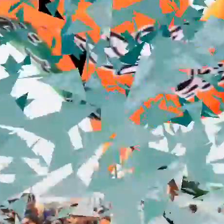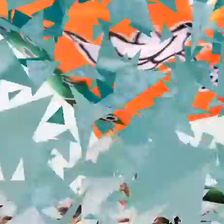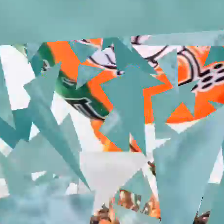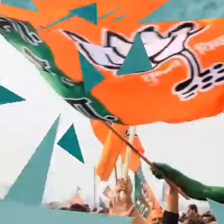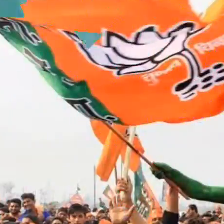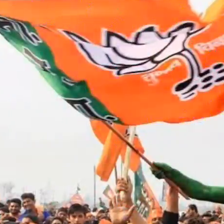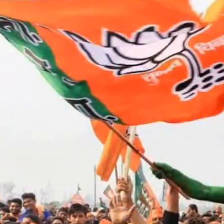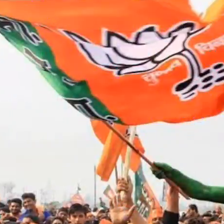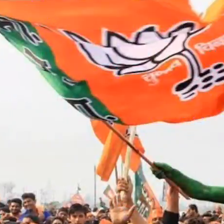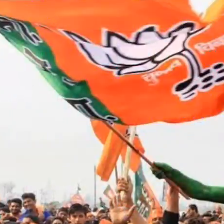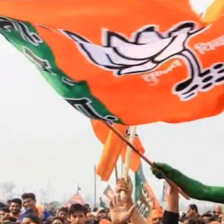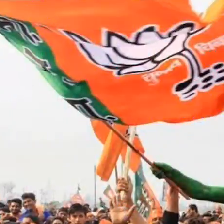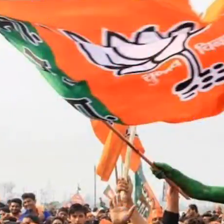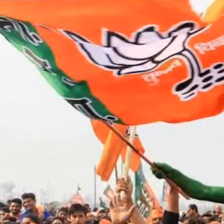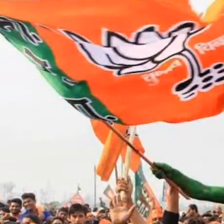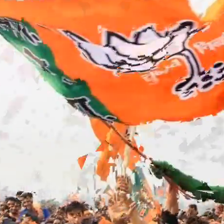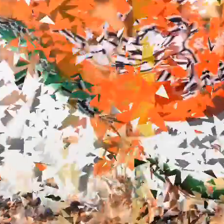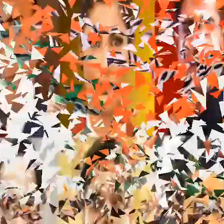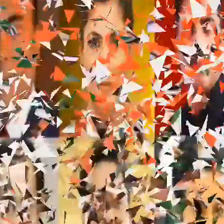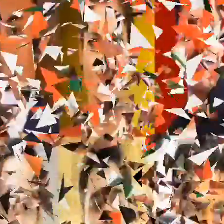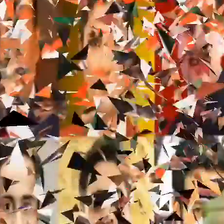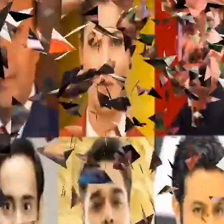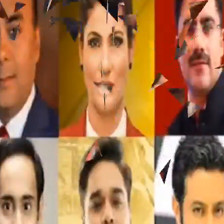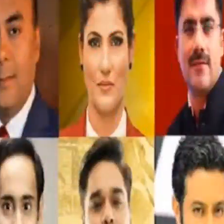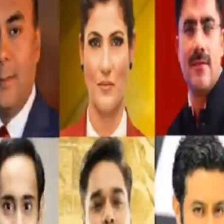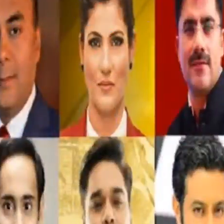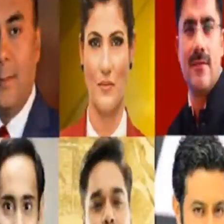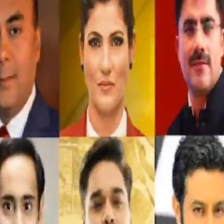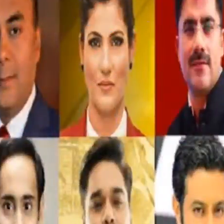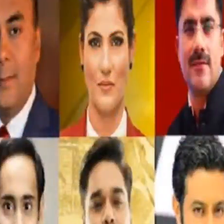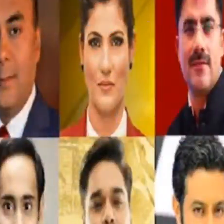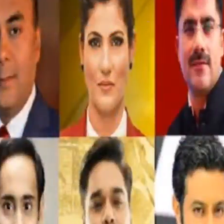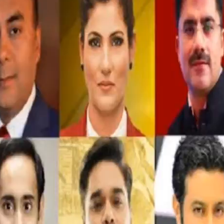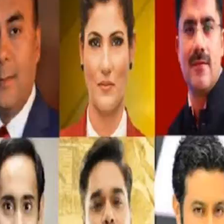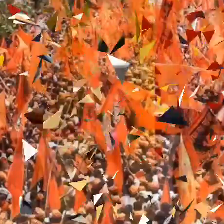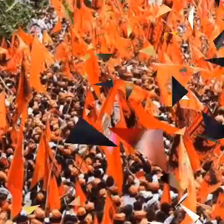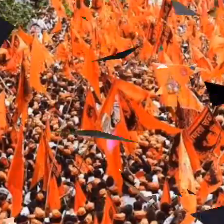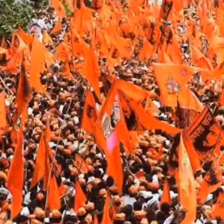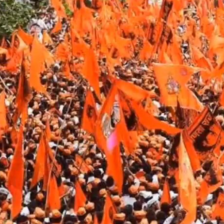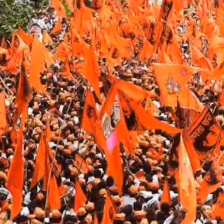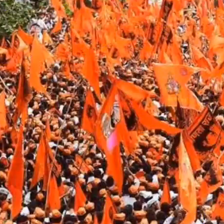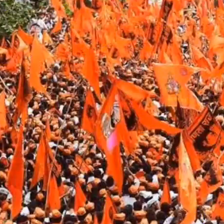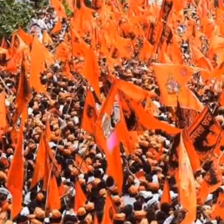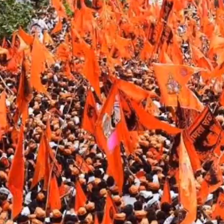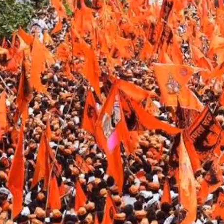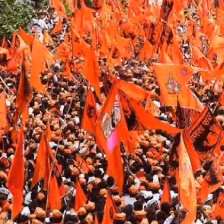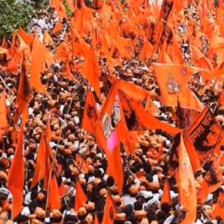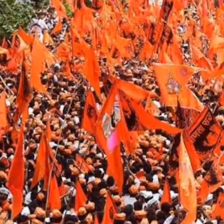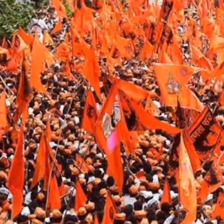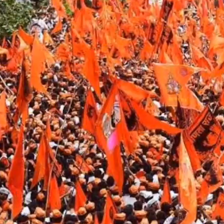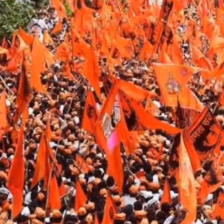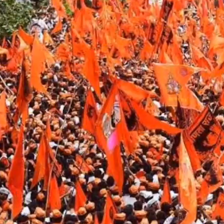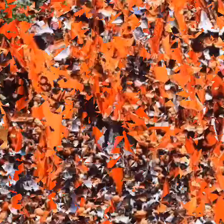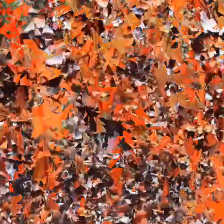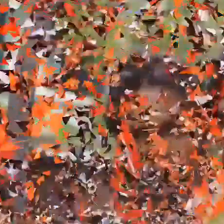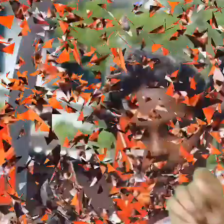दोस्तों हिंदुस्तान के अंदर हिंदुत्व के दो ही हथियार हैं, एक गोदी मीडिया और दूसरा आरएसएस। दोस्तों गोदी मीडिया की